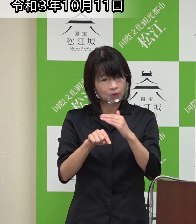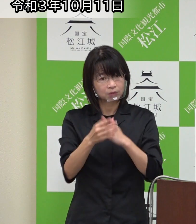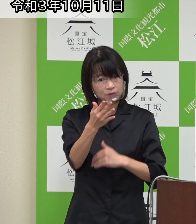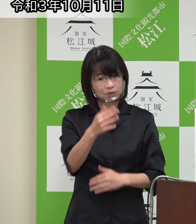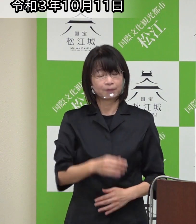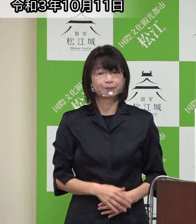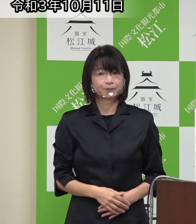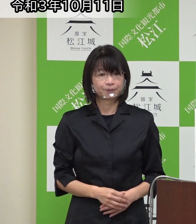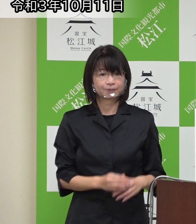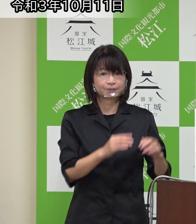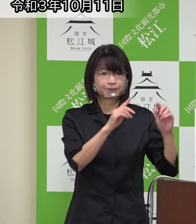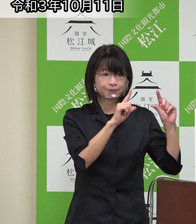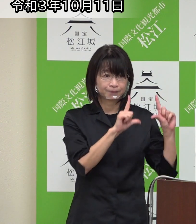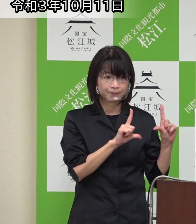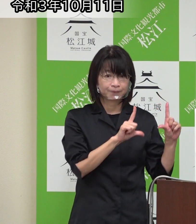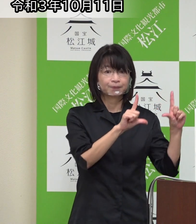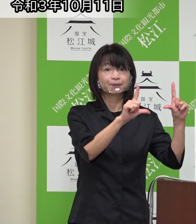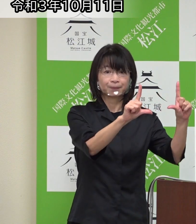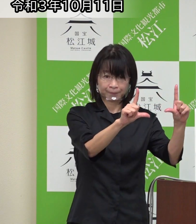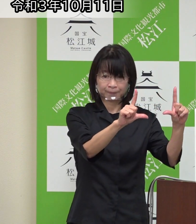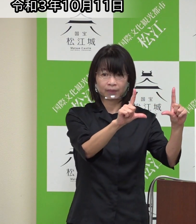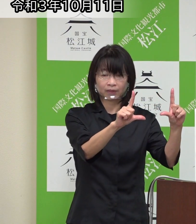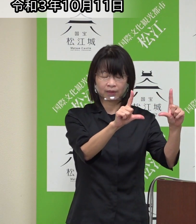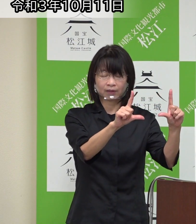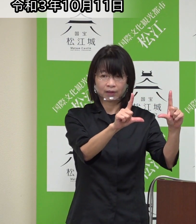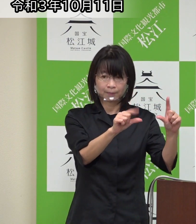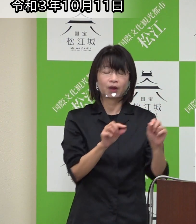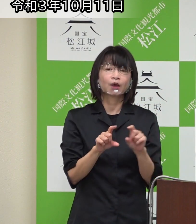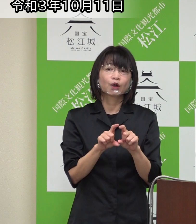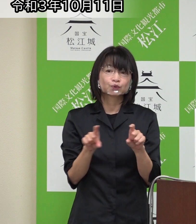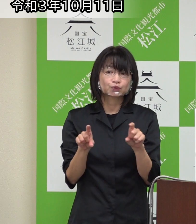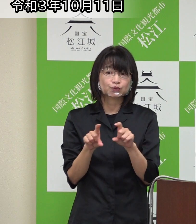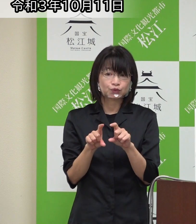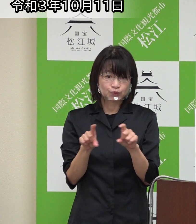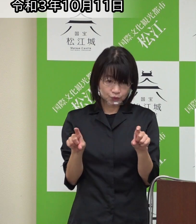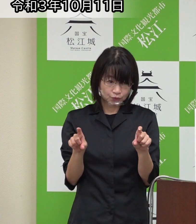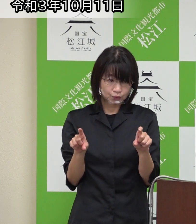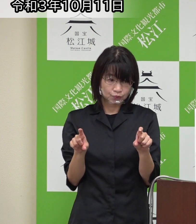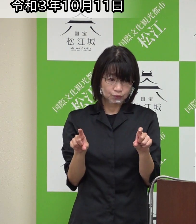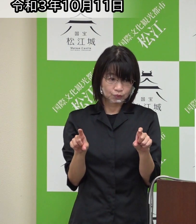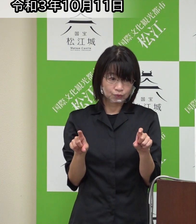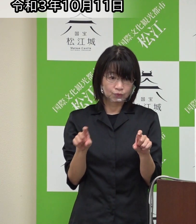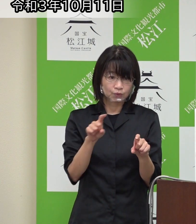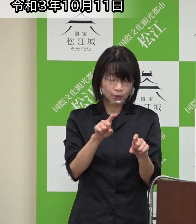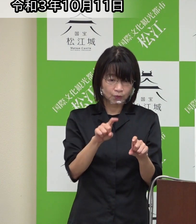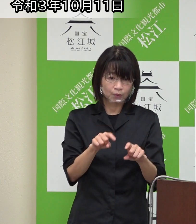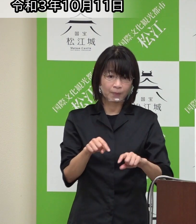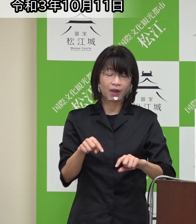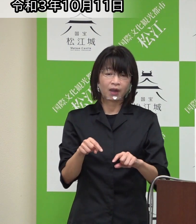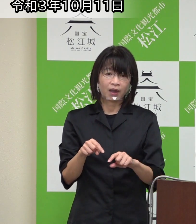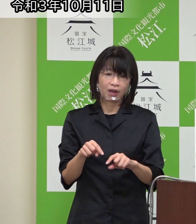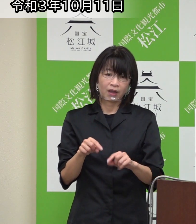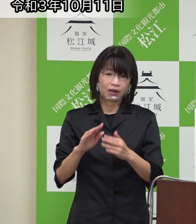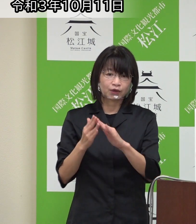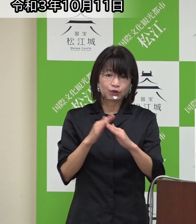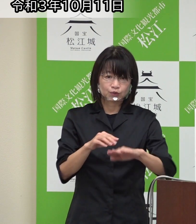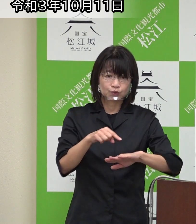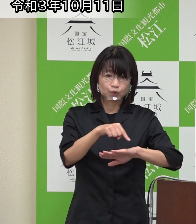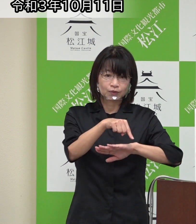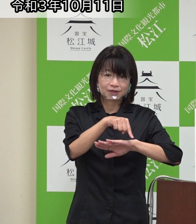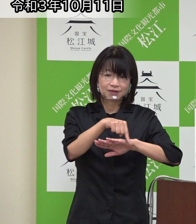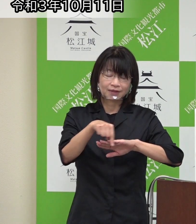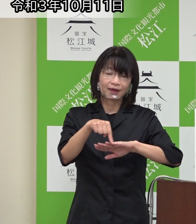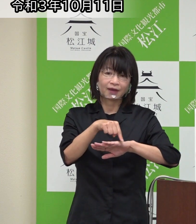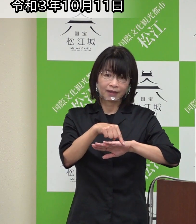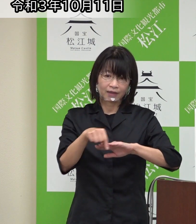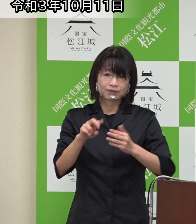一般的にこういった都市計画決定がなされて都市の再開発の事例というのはたくさんあるんですが、地権者の皆さんのご意向であ